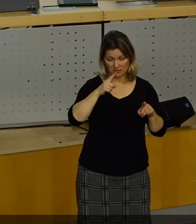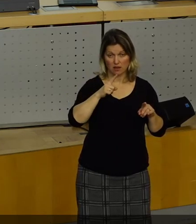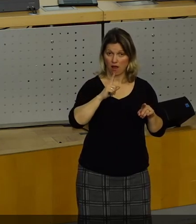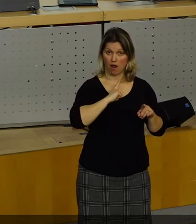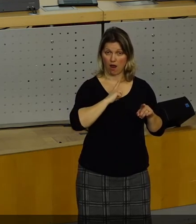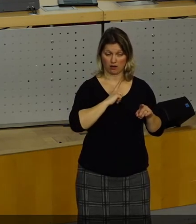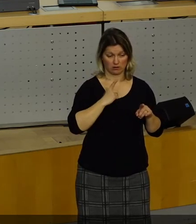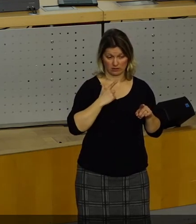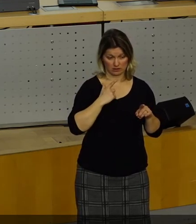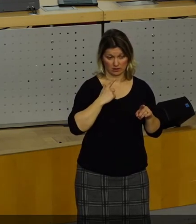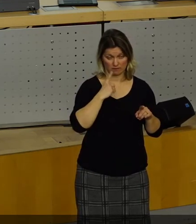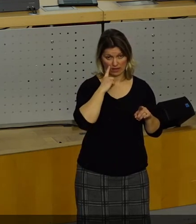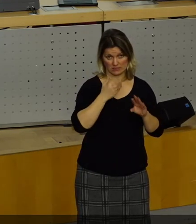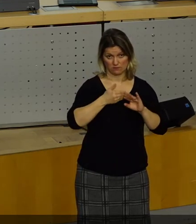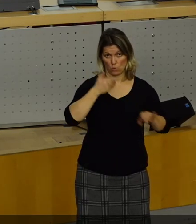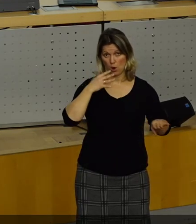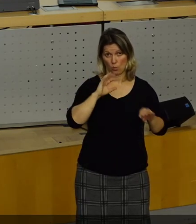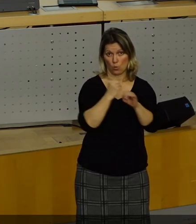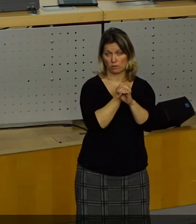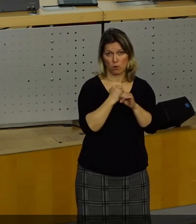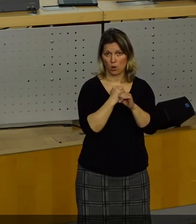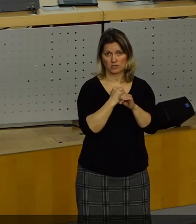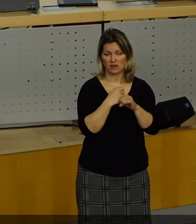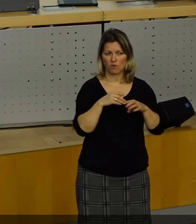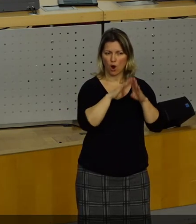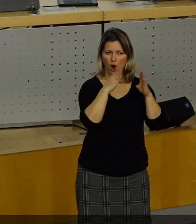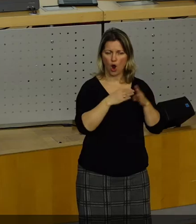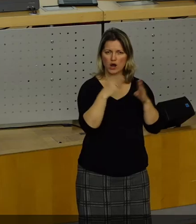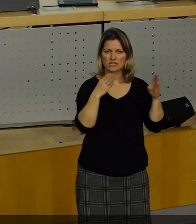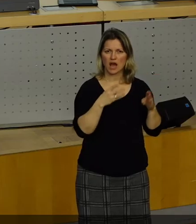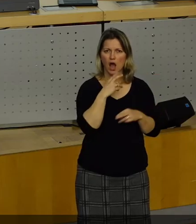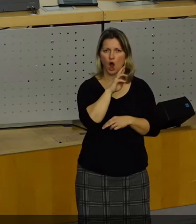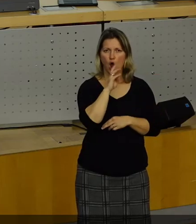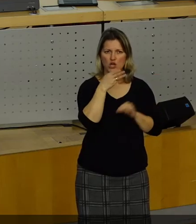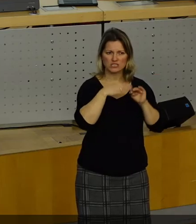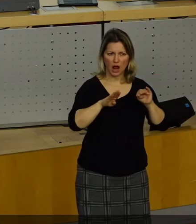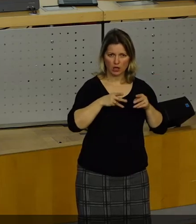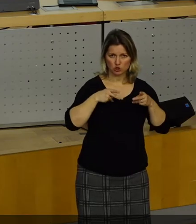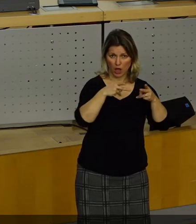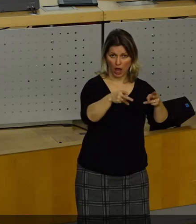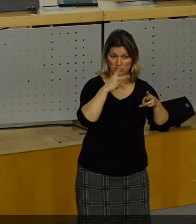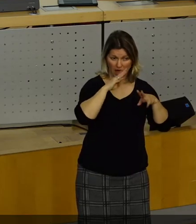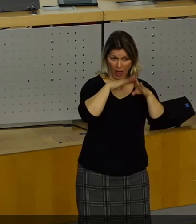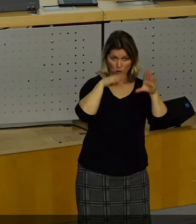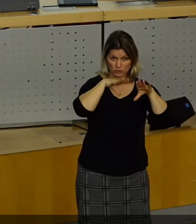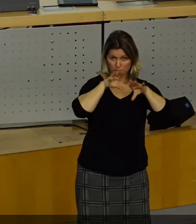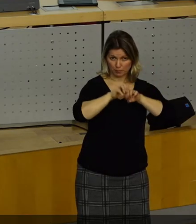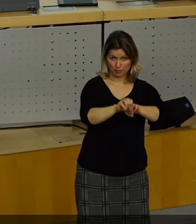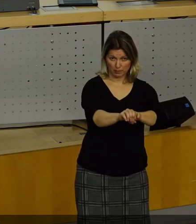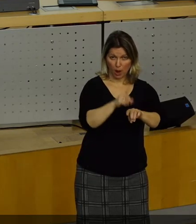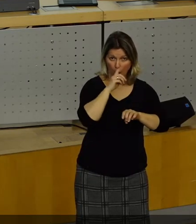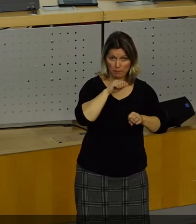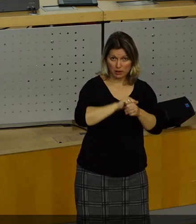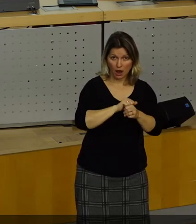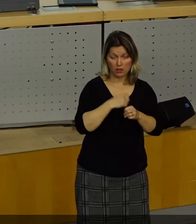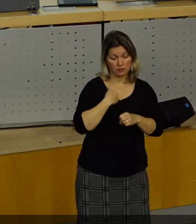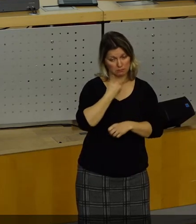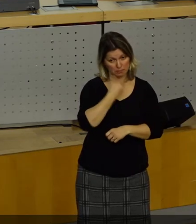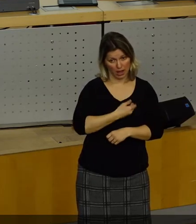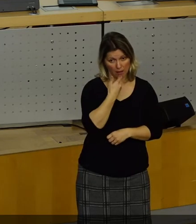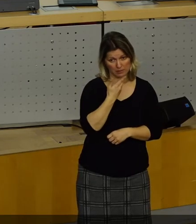gehalten, dass damals der Abriss der Häuser auf der Rostaler Straße gelingen kann. Da haben sie mich sehr